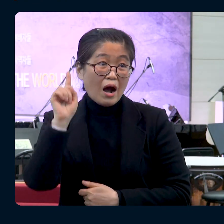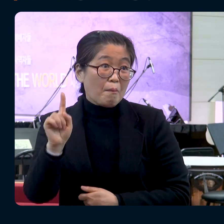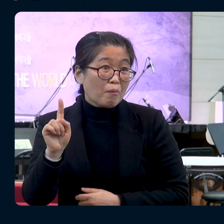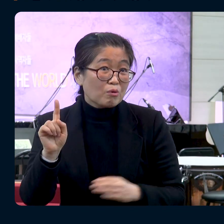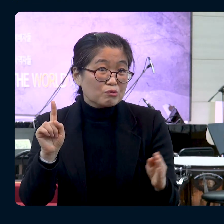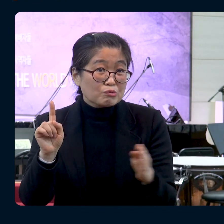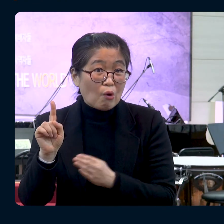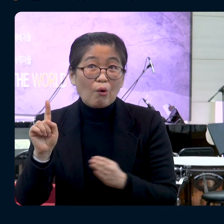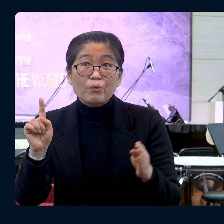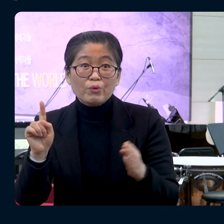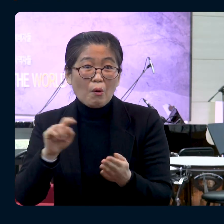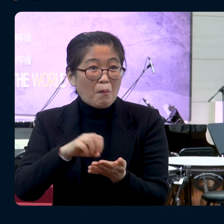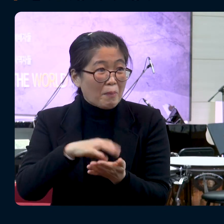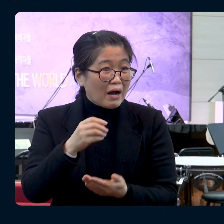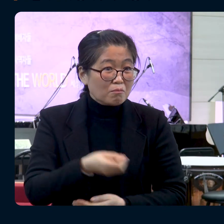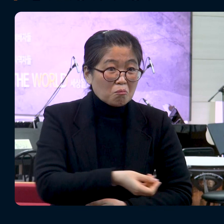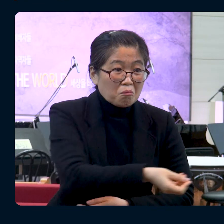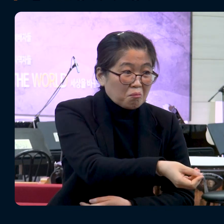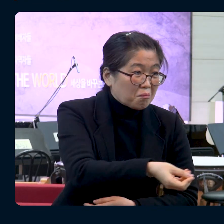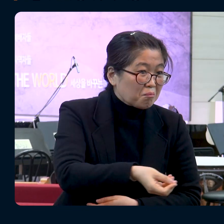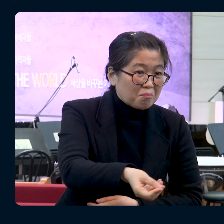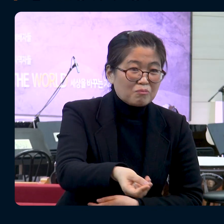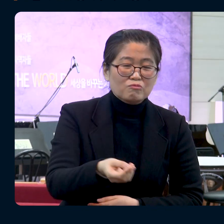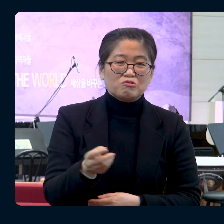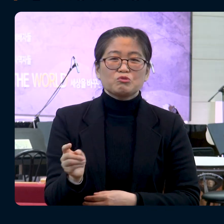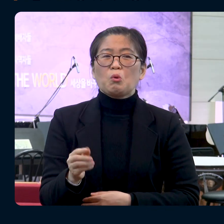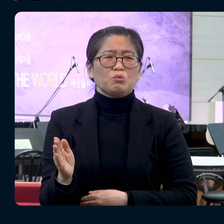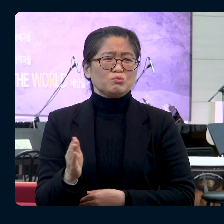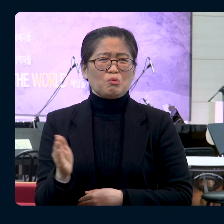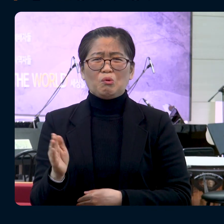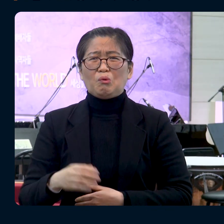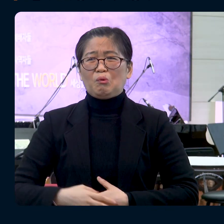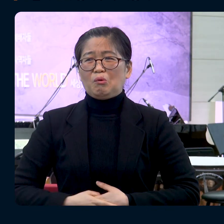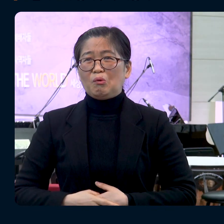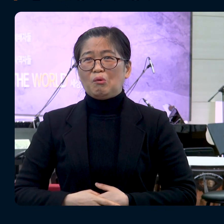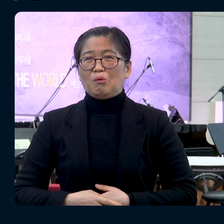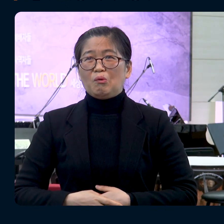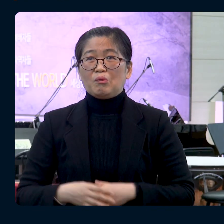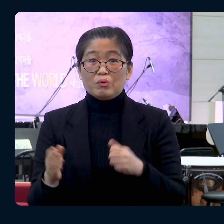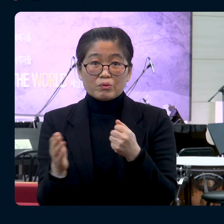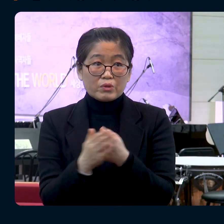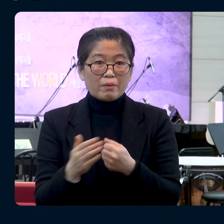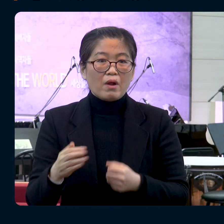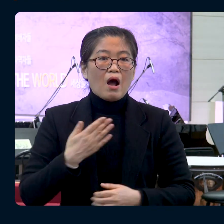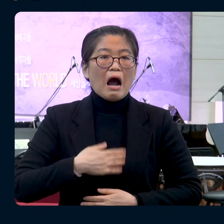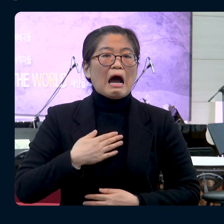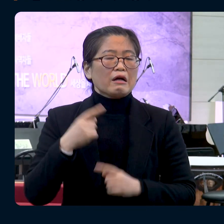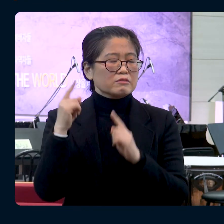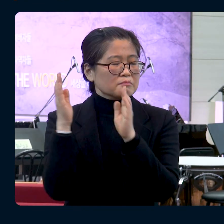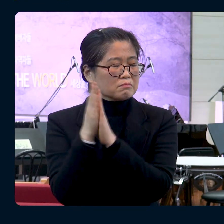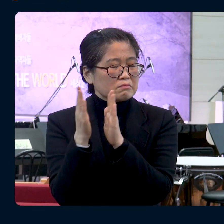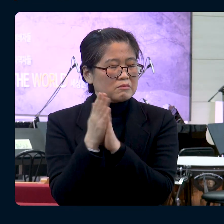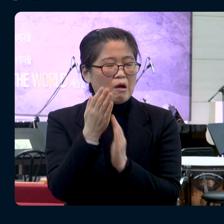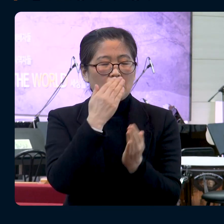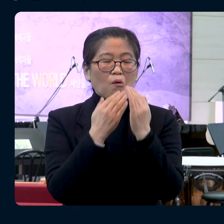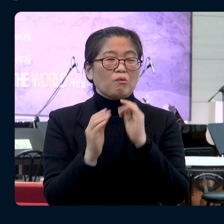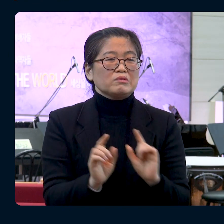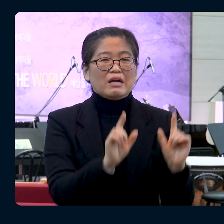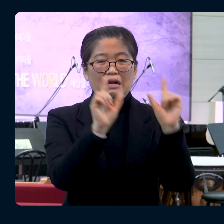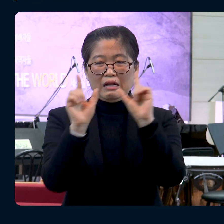하루에 한 번 어쩌다가 그냥 그 빵 하나 주는 게 다예요. 그러니까 어떻게 되느냐? 알아서 먹고 살아야